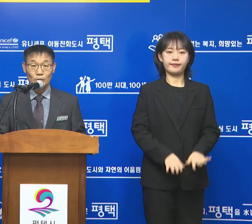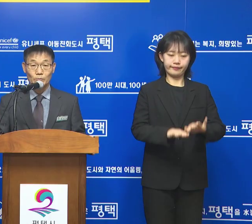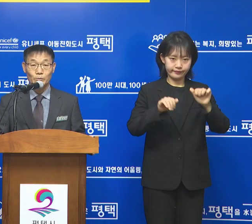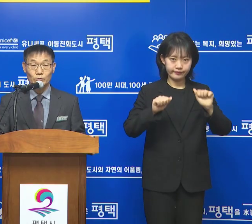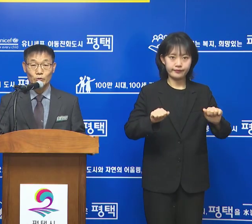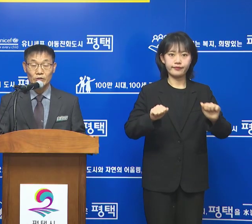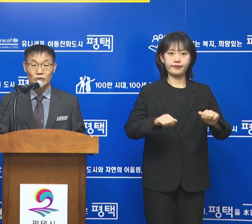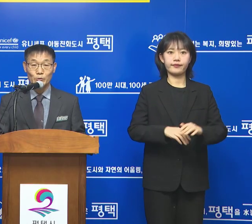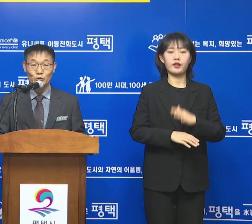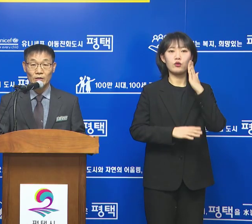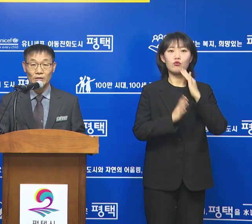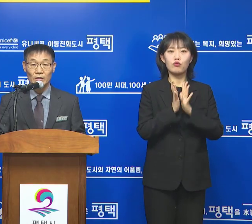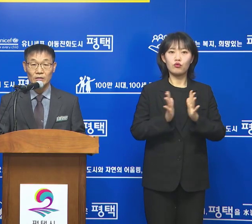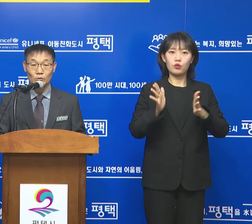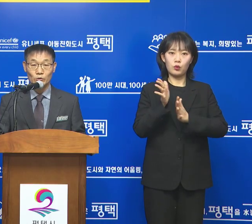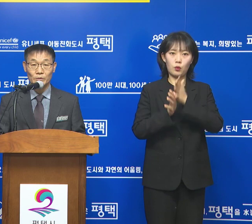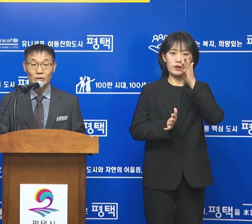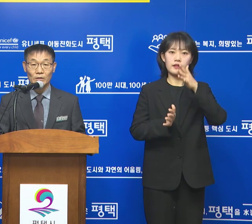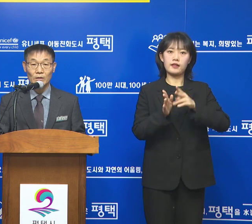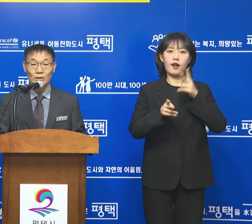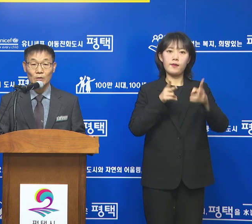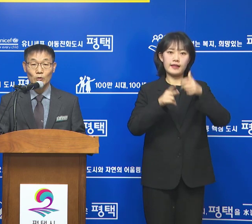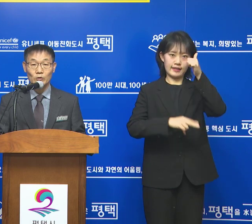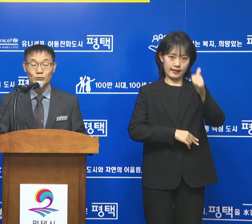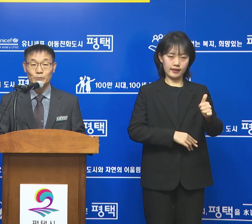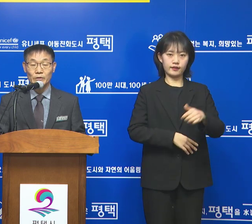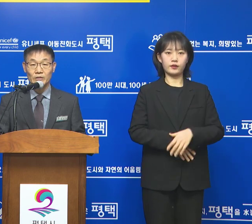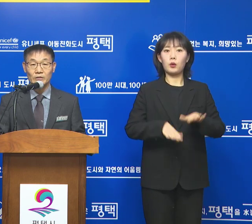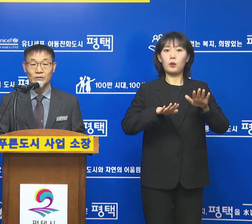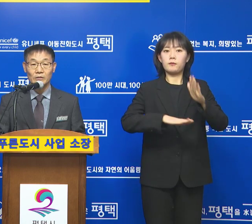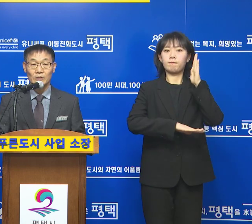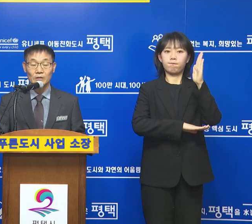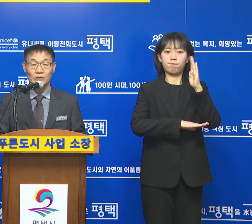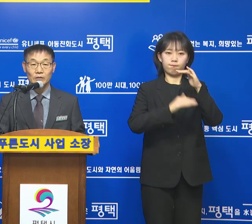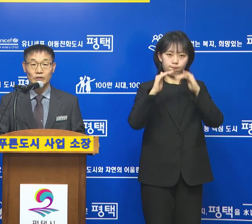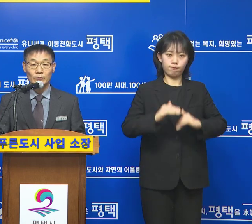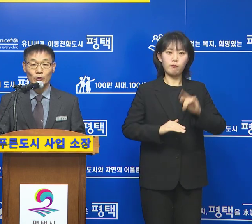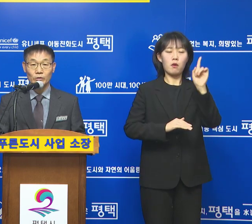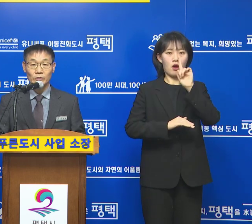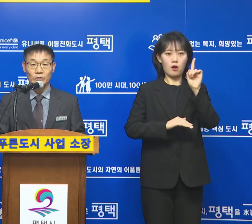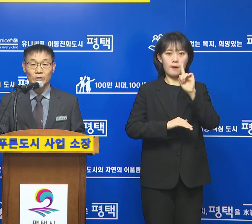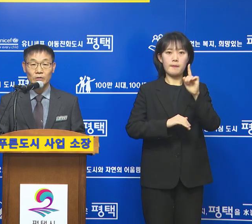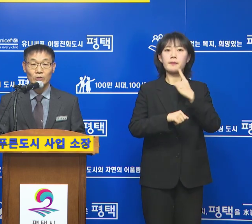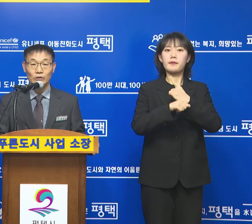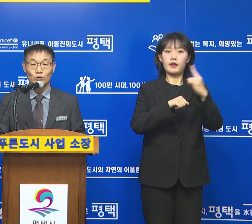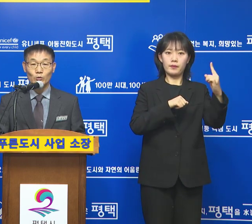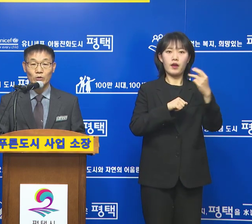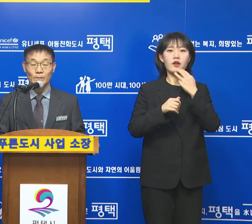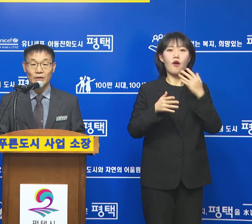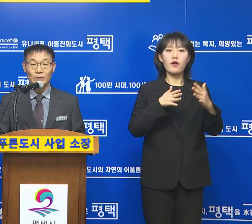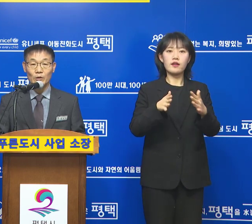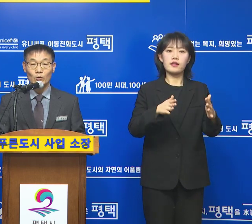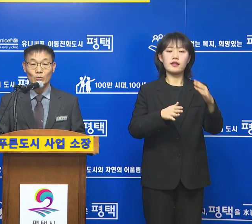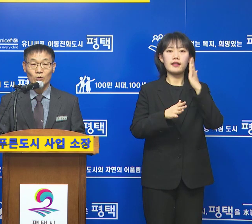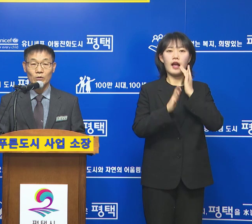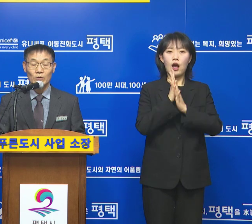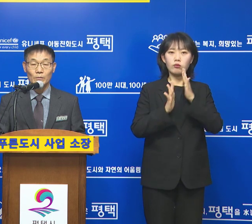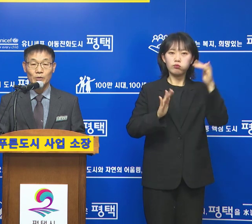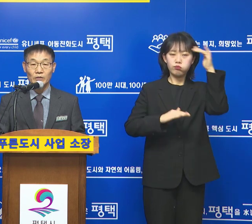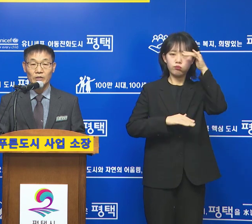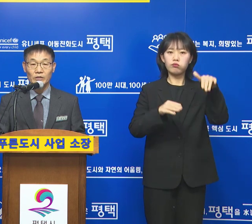안녕하세요. 푸른도시 사업소장 한상록입니다. 오늘 브리핑에서는 2025년 경기 정원문화관람회